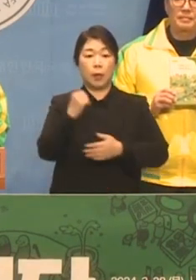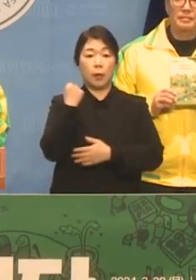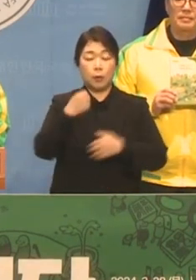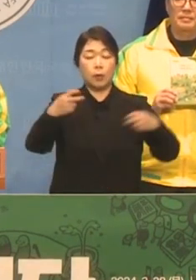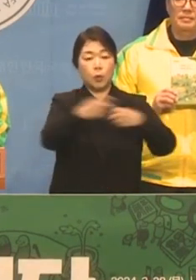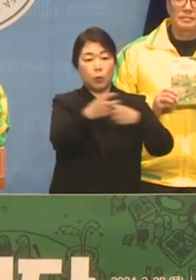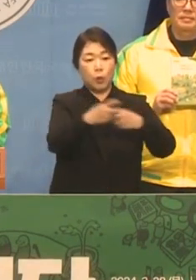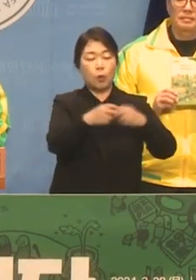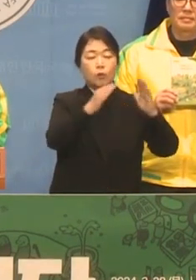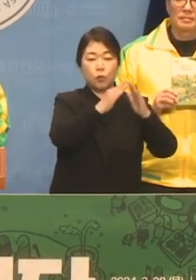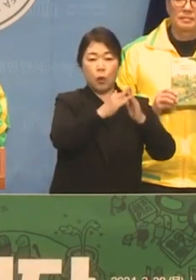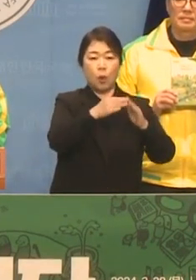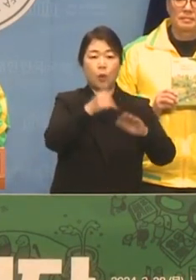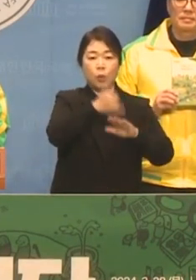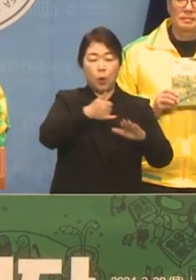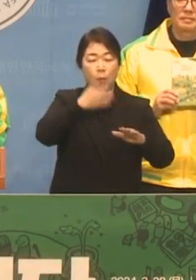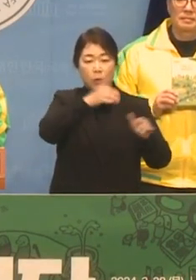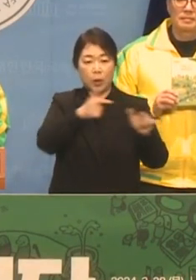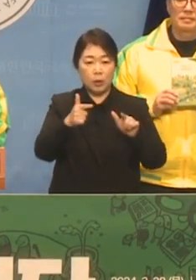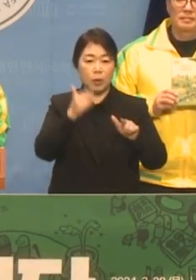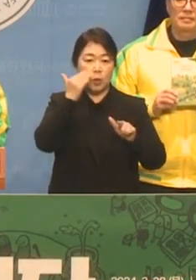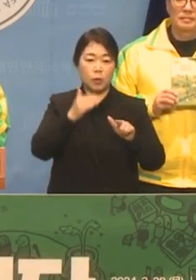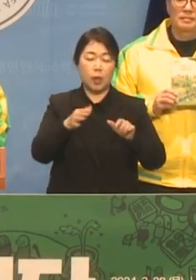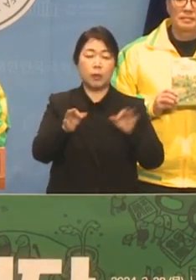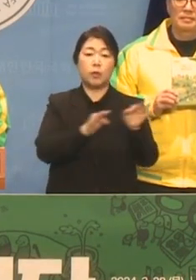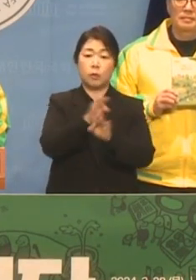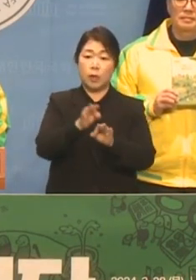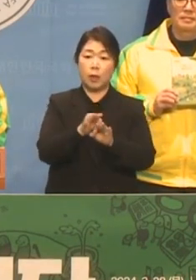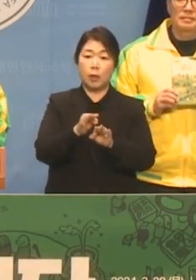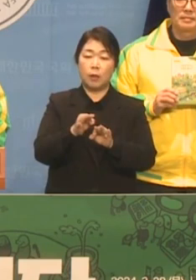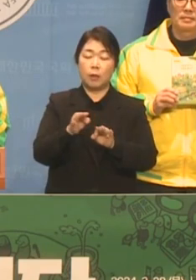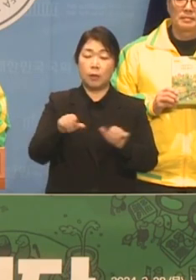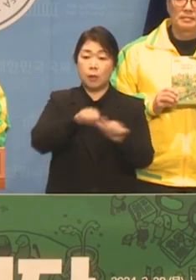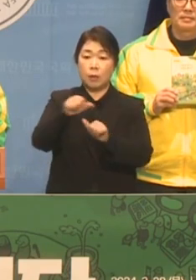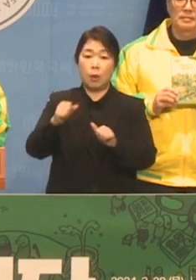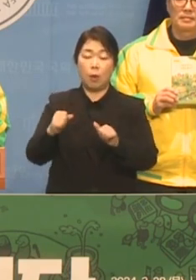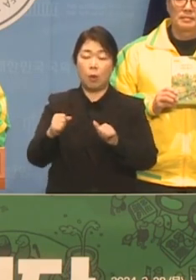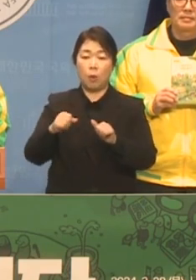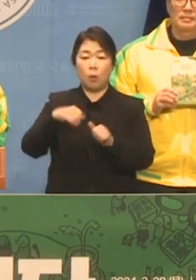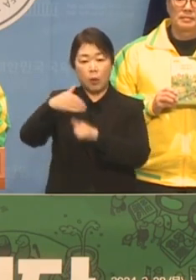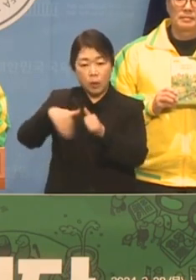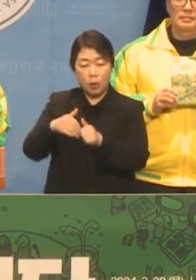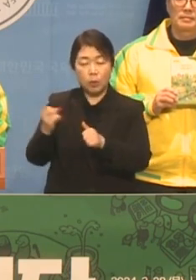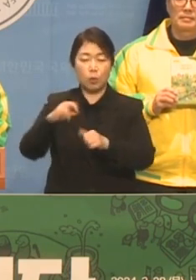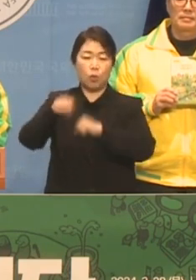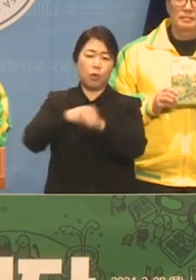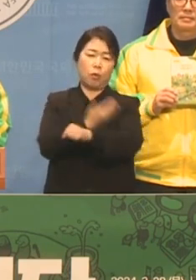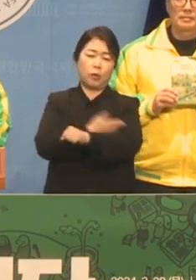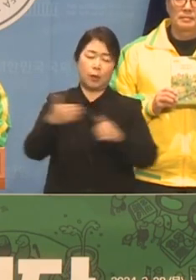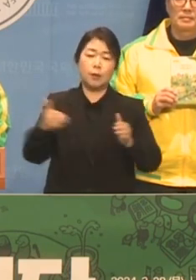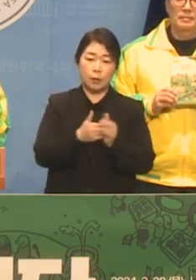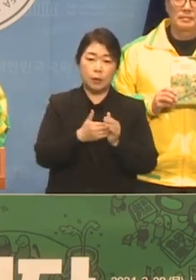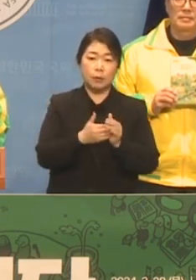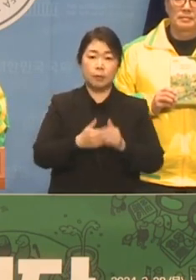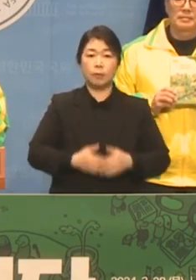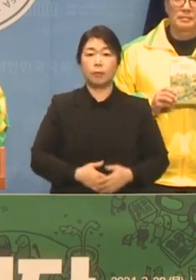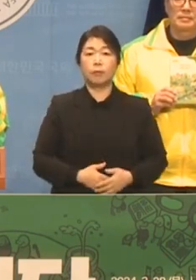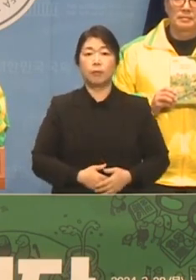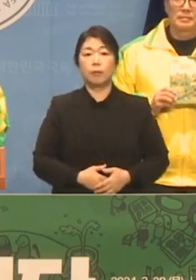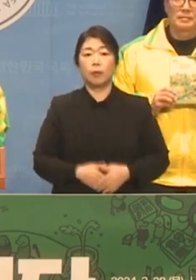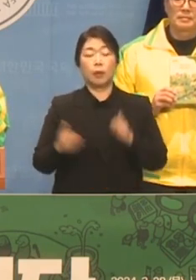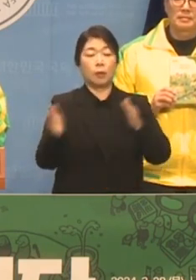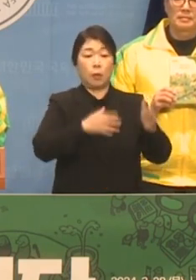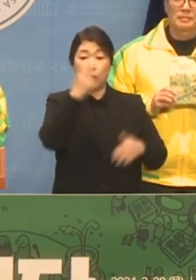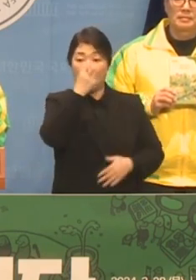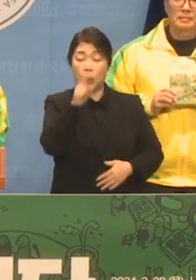교통 주거 농업 먹걸리 녹색 지역 경제 생태 환경 동물권 등 우리의 생태를 살립니다 다음으로